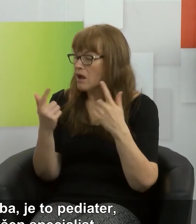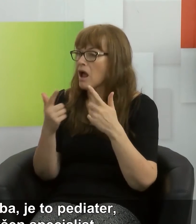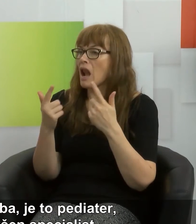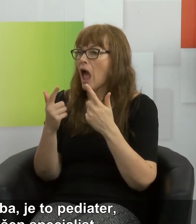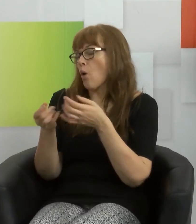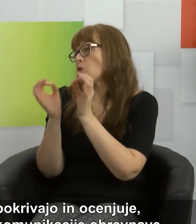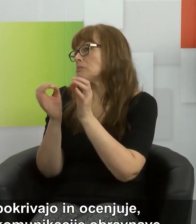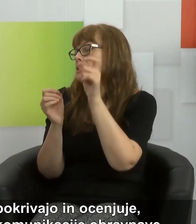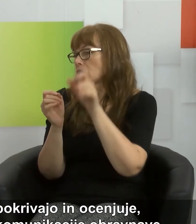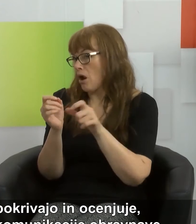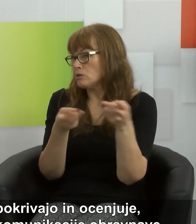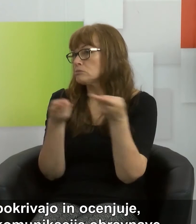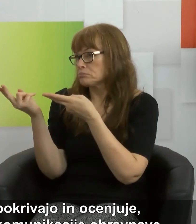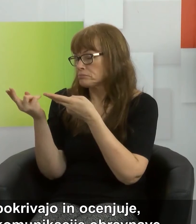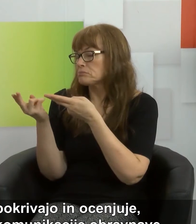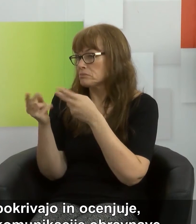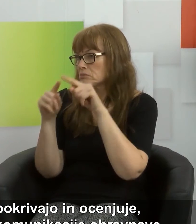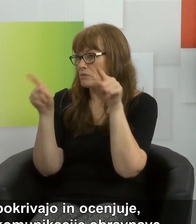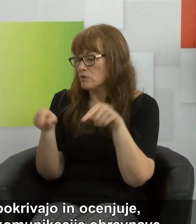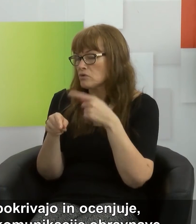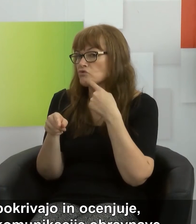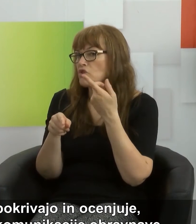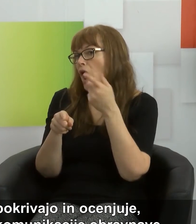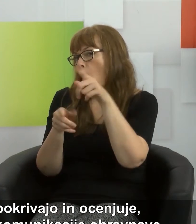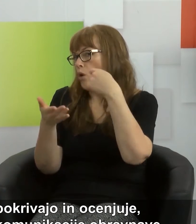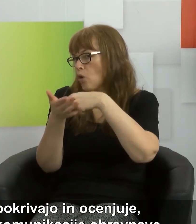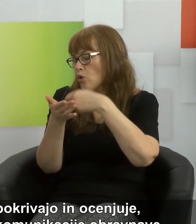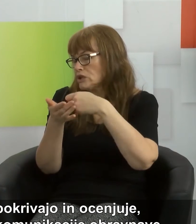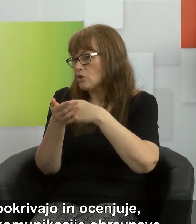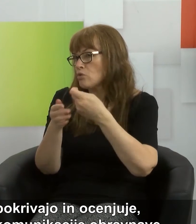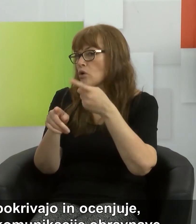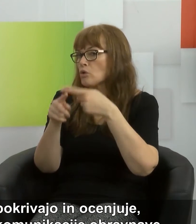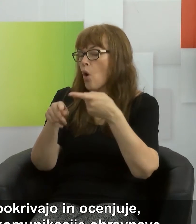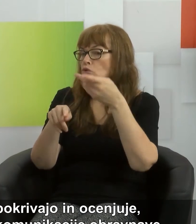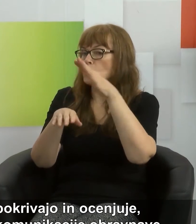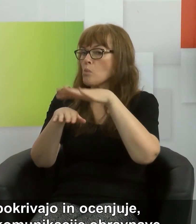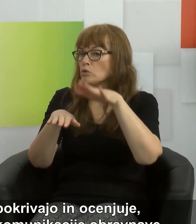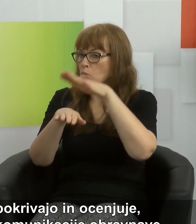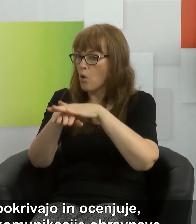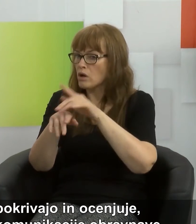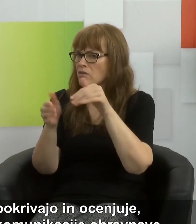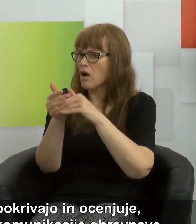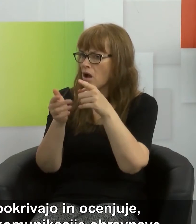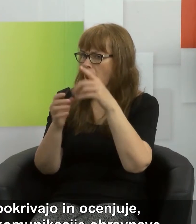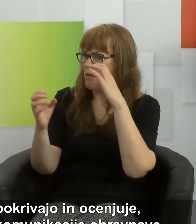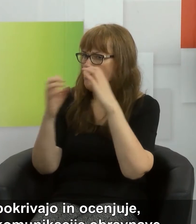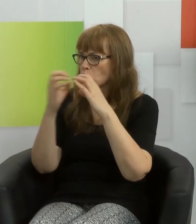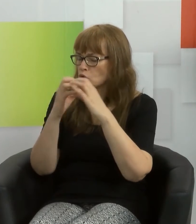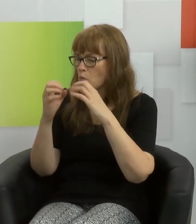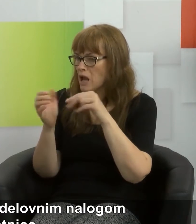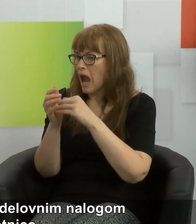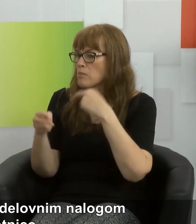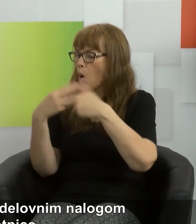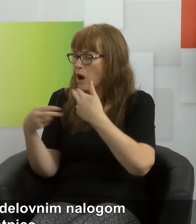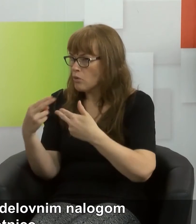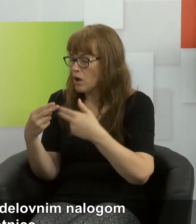kakšen specialist, če določeno področje pokriva in ocenjuje, da potrebuje na področju komunikacije obravnave,